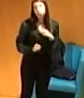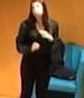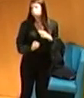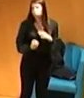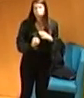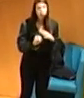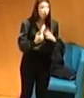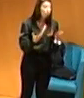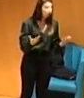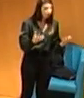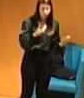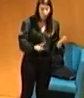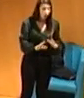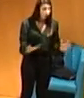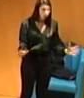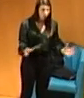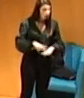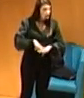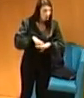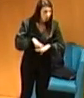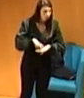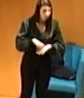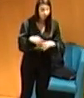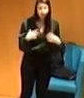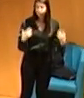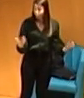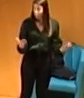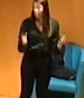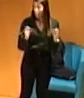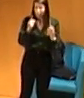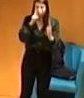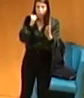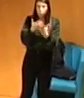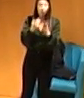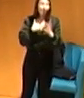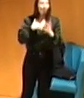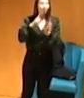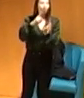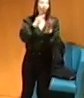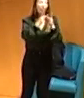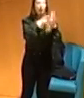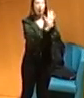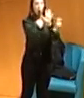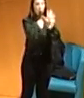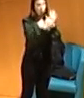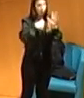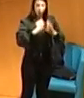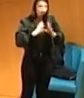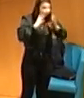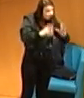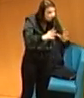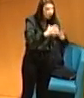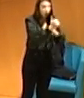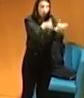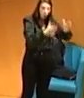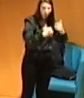Mais voilà, c'est pour ça que je voulais... les parents, Dieu sait, à Grenoble, je suis très, très engagée dans le champ du handicap, donc je